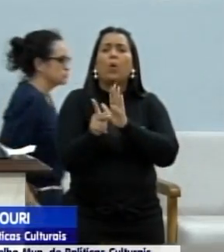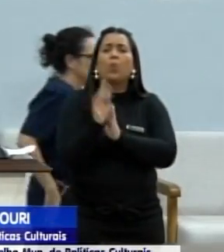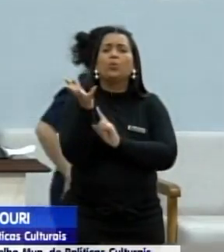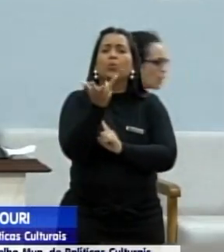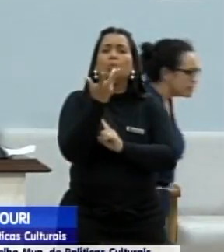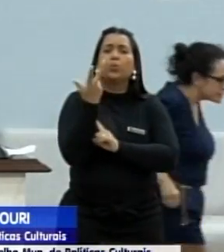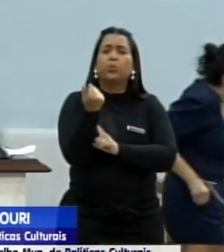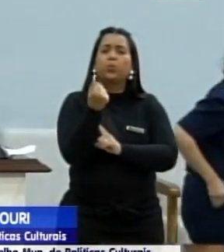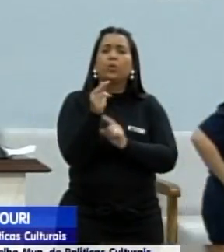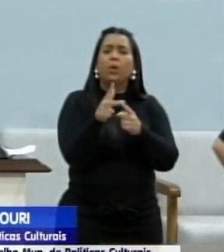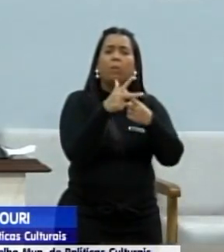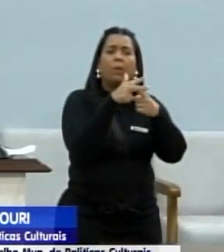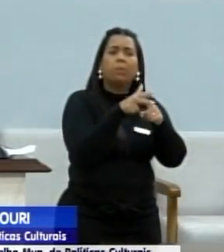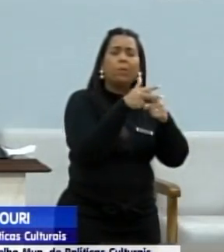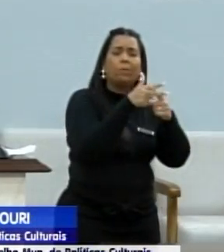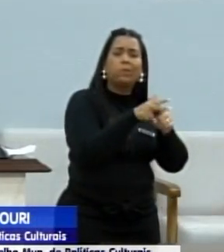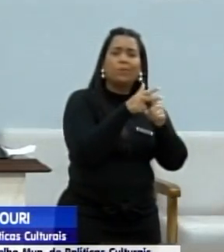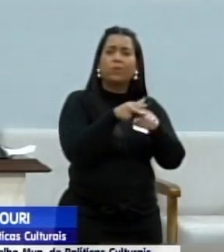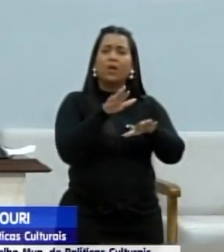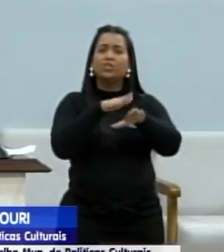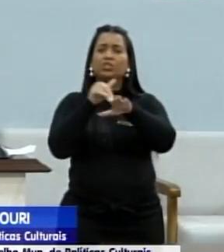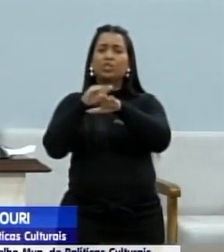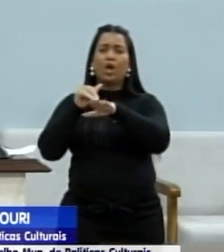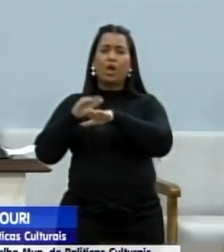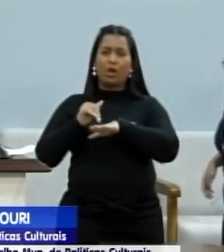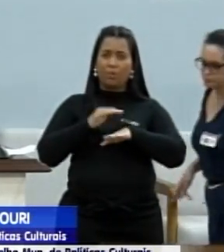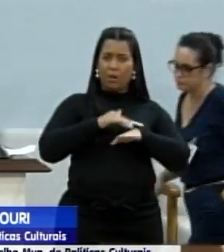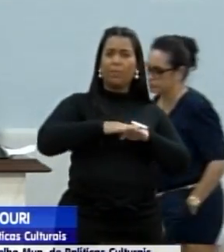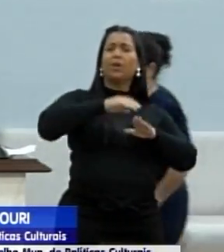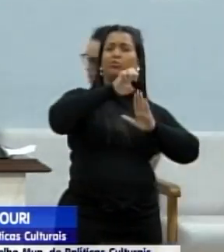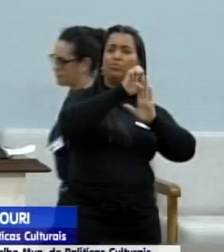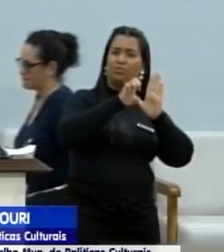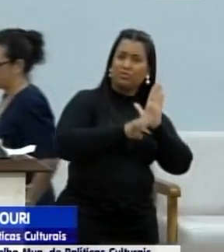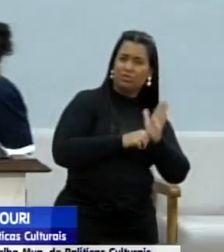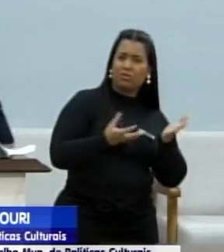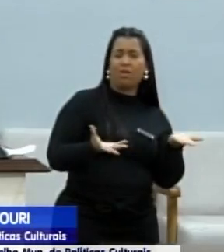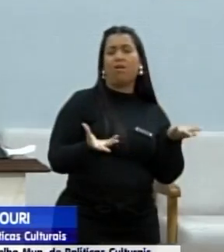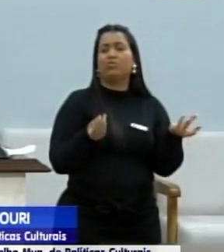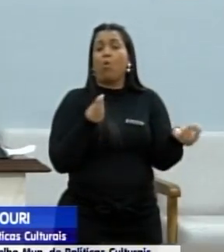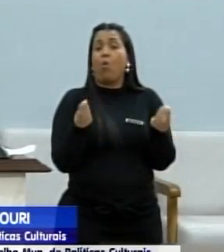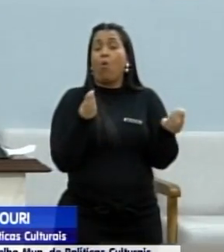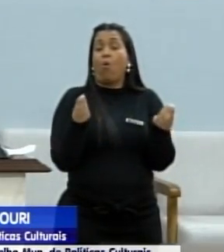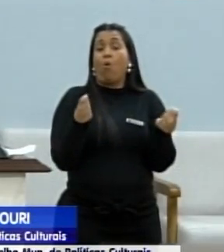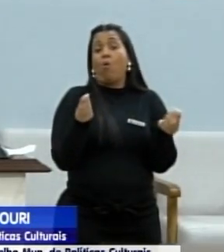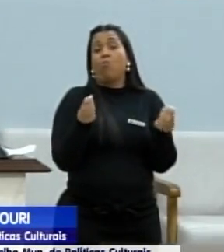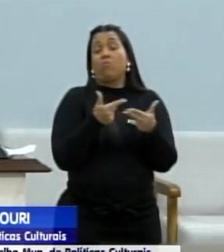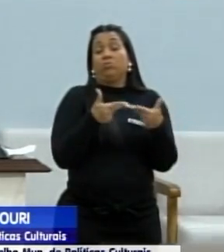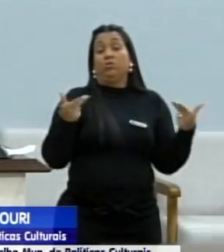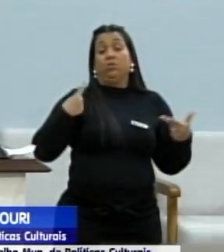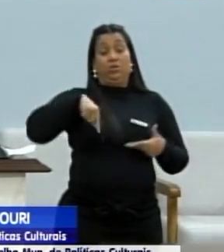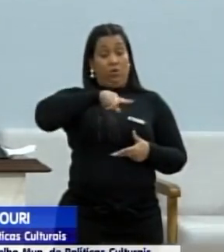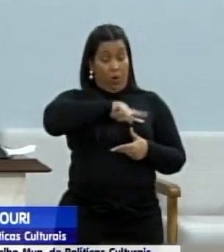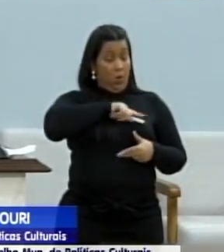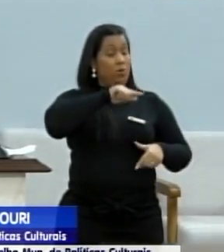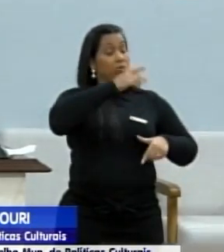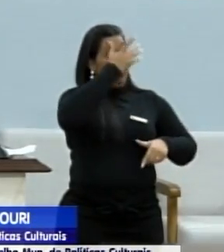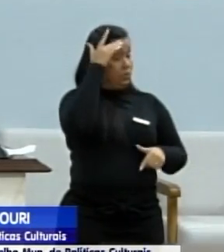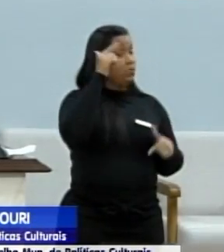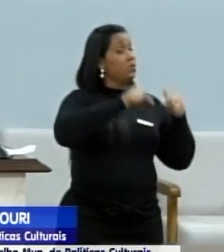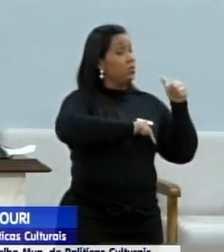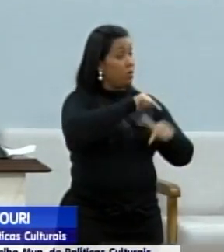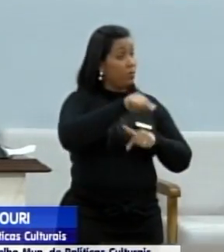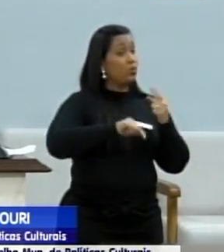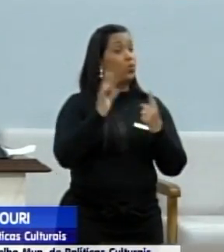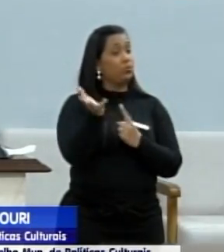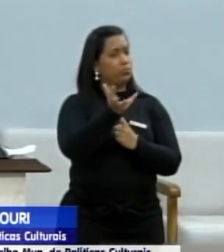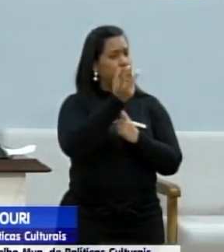cultura, os ajustes de chamamentos públicos, de editais, as formas que para nós, trabalhadoras e trabalhadores da